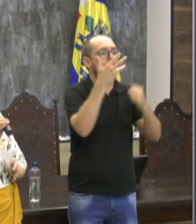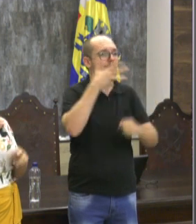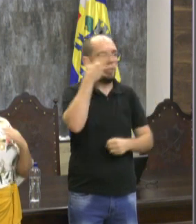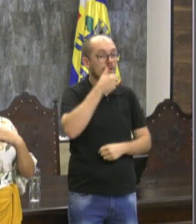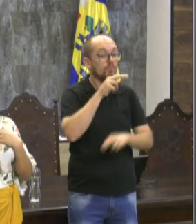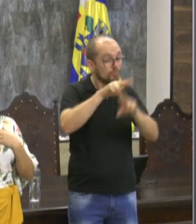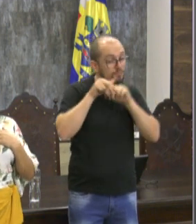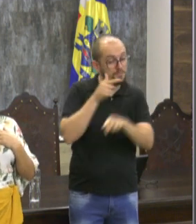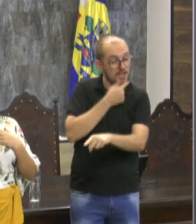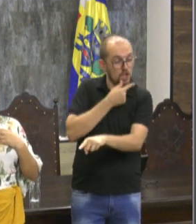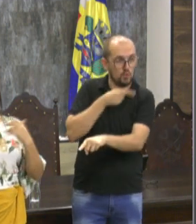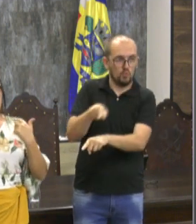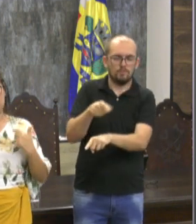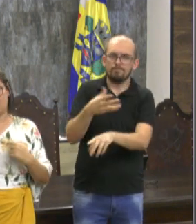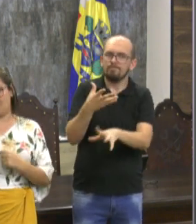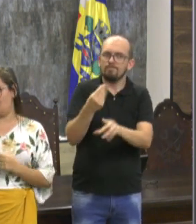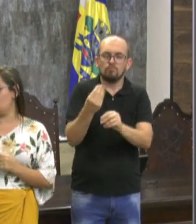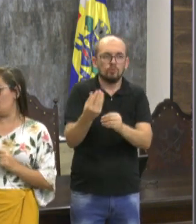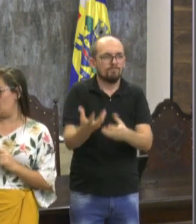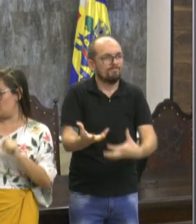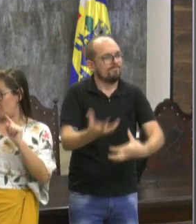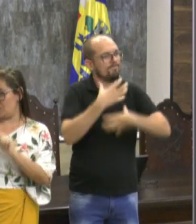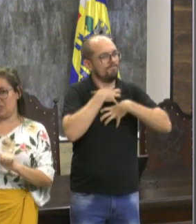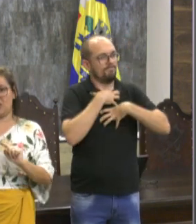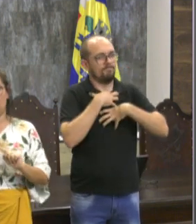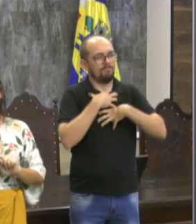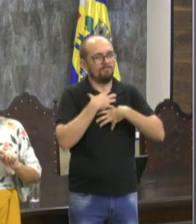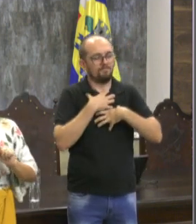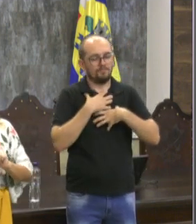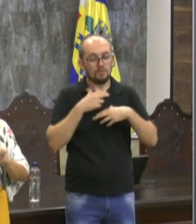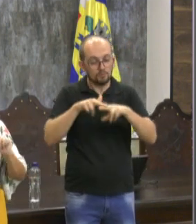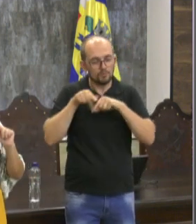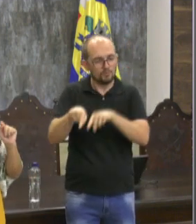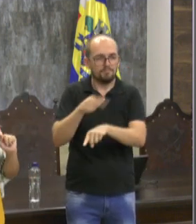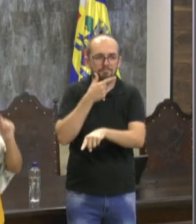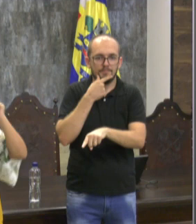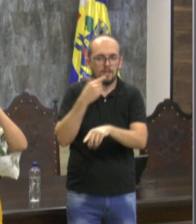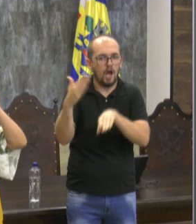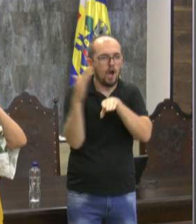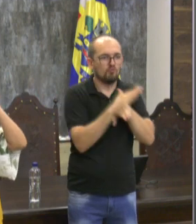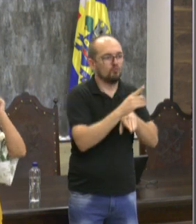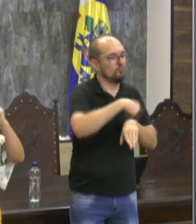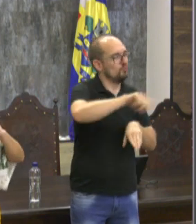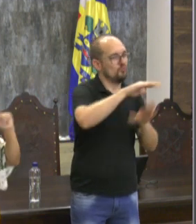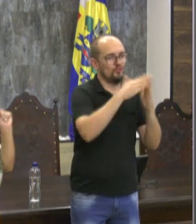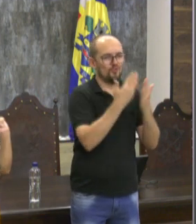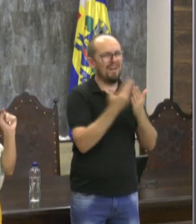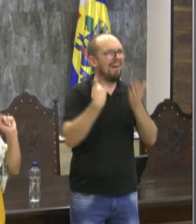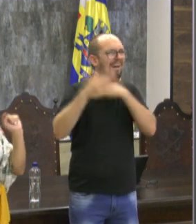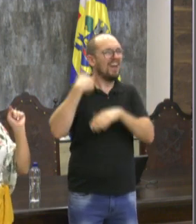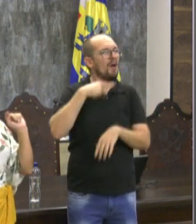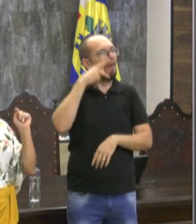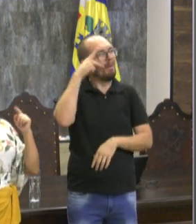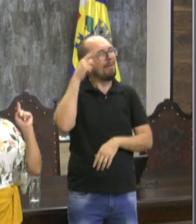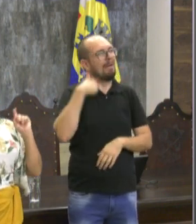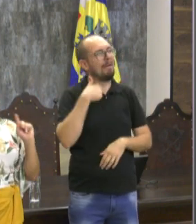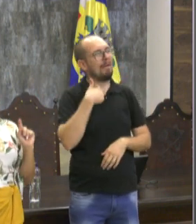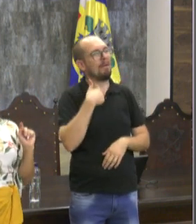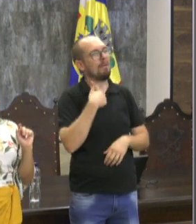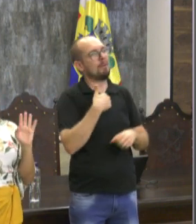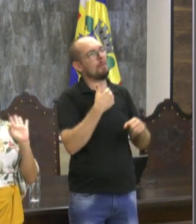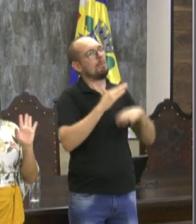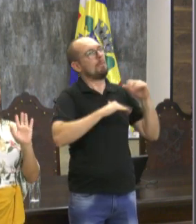muita coisa na nossa vida. Eu acho que a gente é a pessoa que a gente é hoje por causa dele. Eu tenho certeza que eu não sou mais a professora Valdinéia de 3